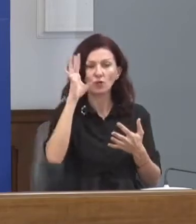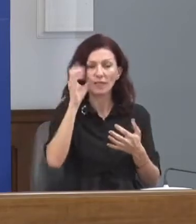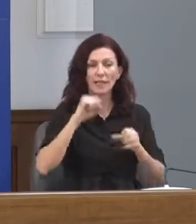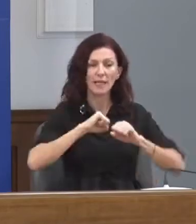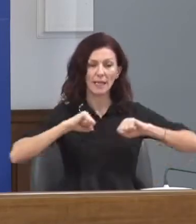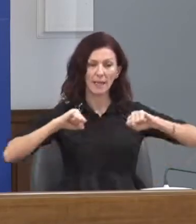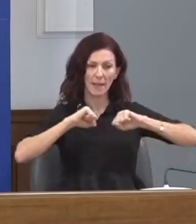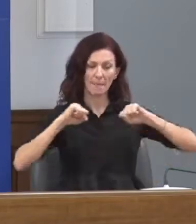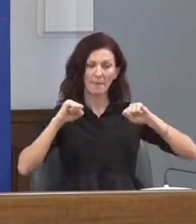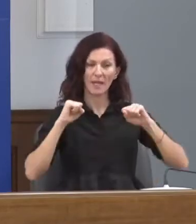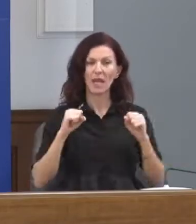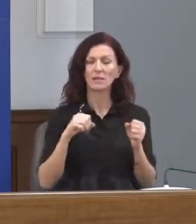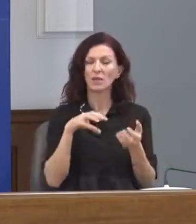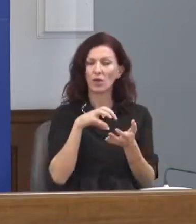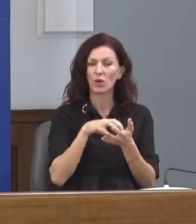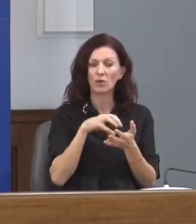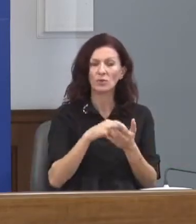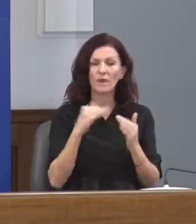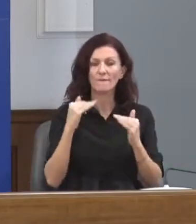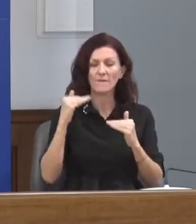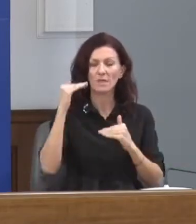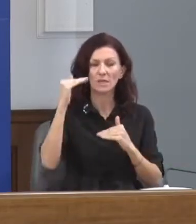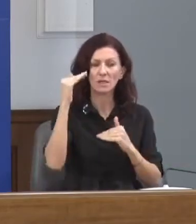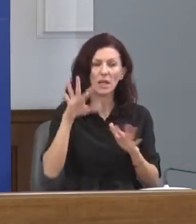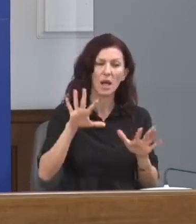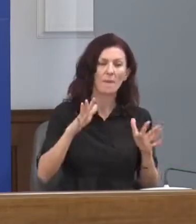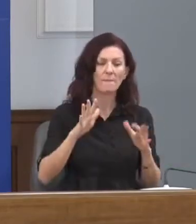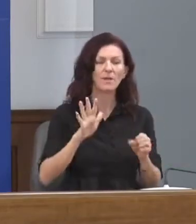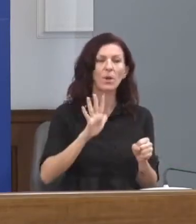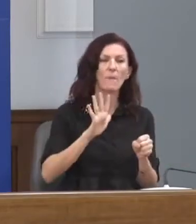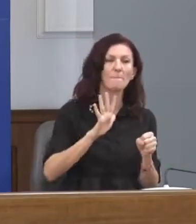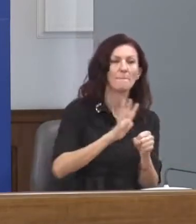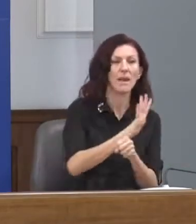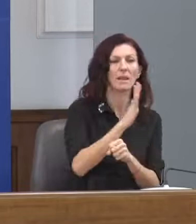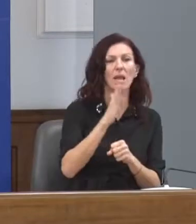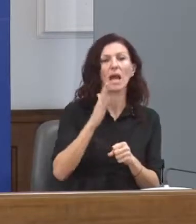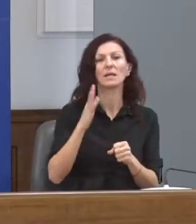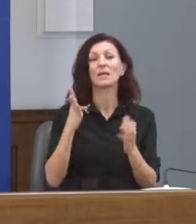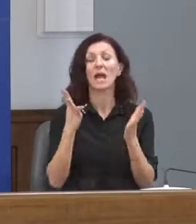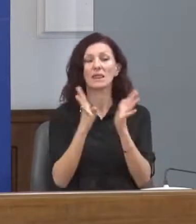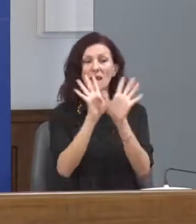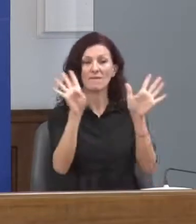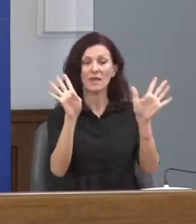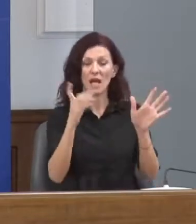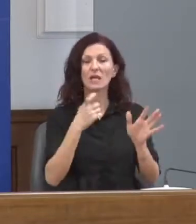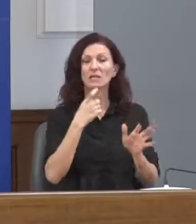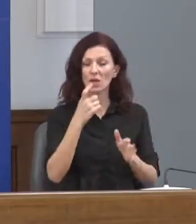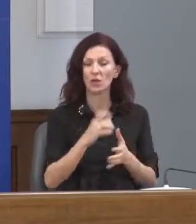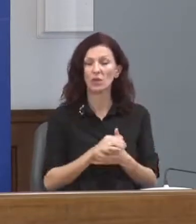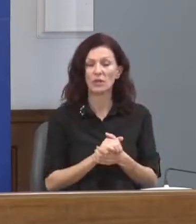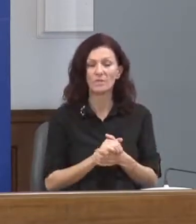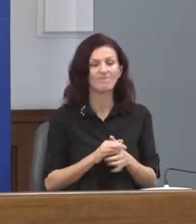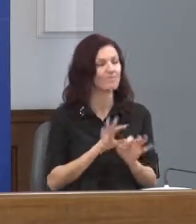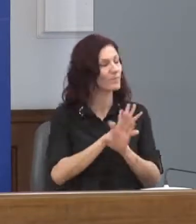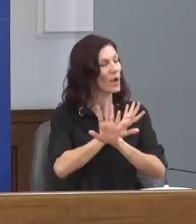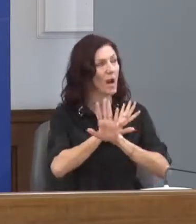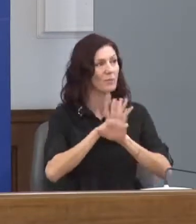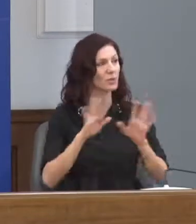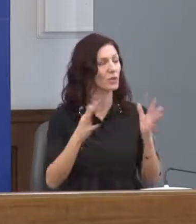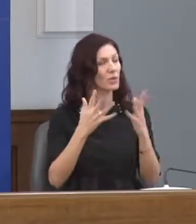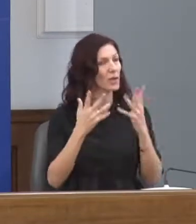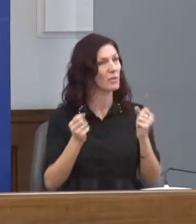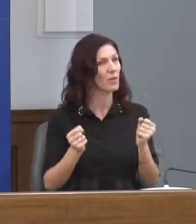курс. Това са възрастовата група между 15 и 19 години, като абсолютни бройки, и